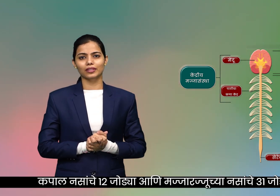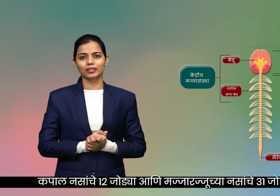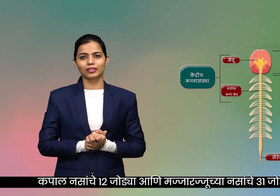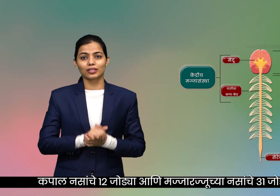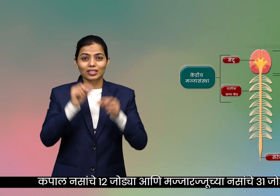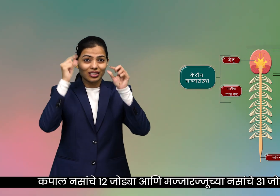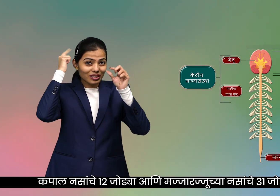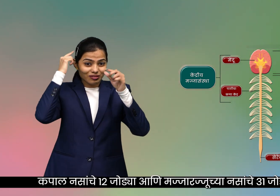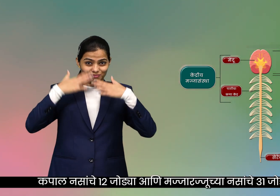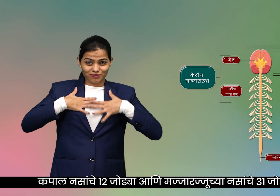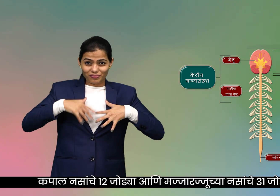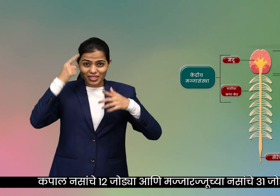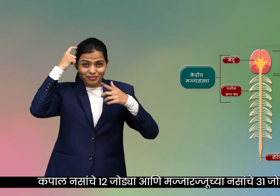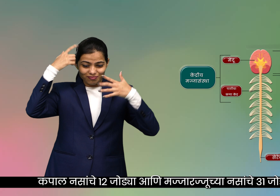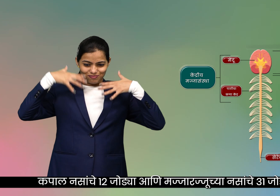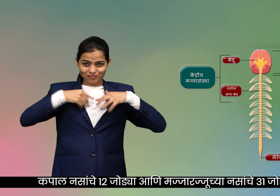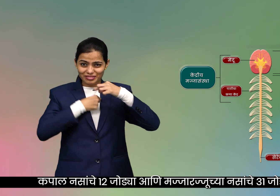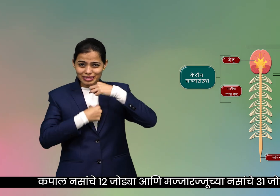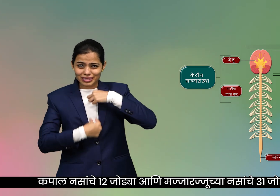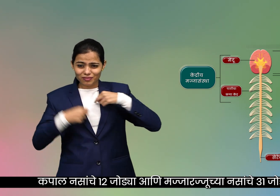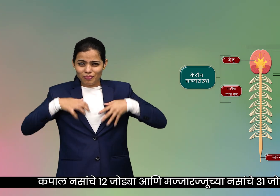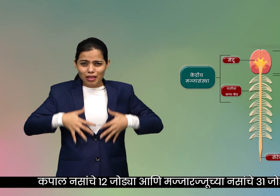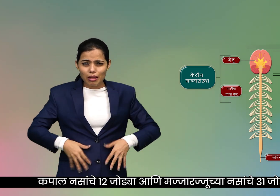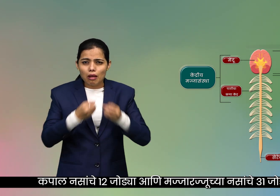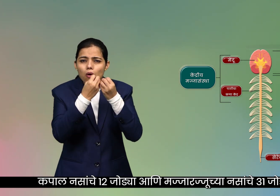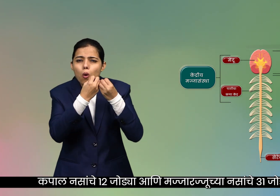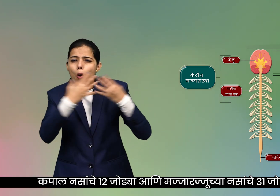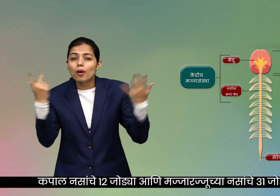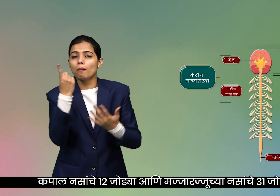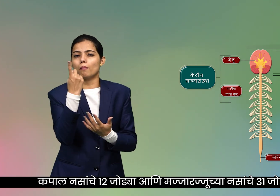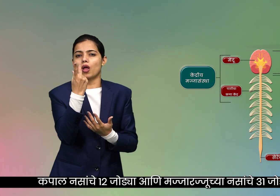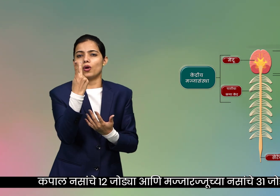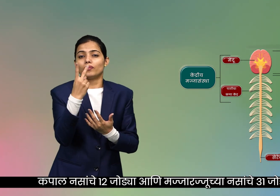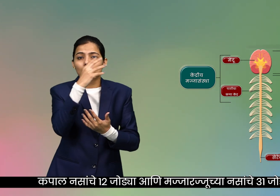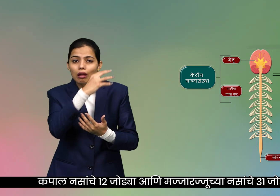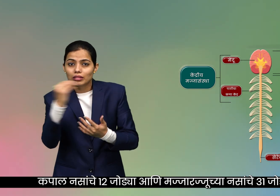कपाल नसांचे 12 जोड्या आणि मज्जारज्जूच्या नसांचे 31 जोड्या असतात.